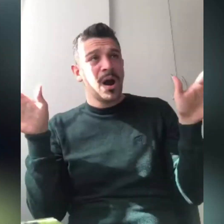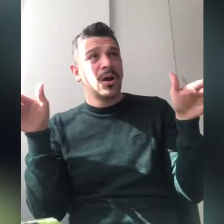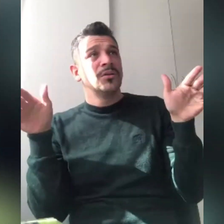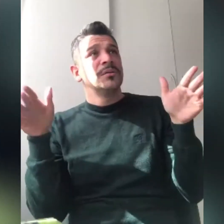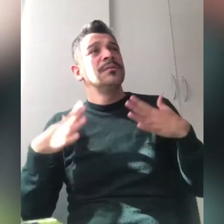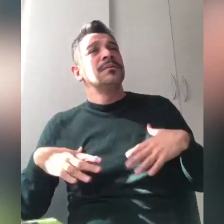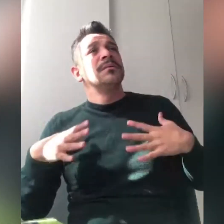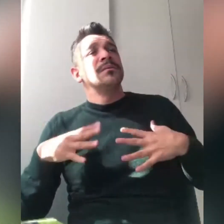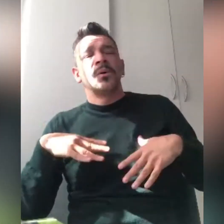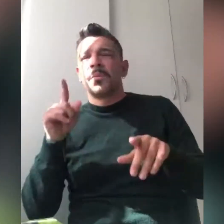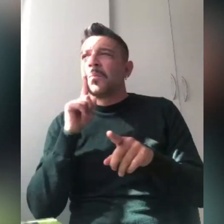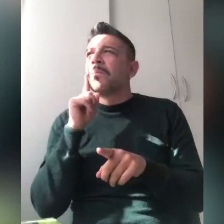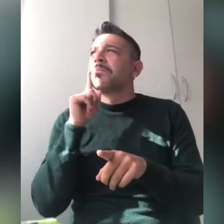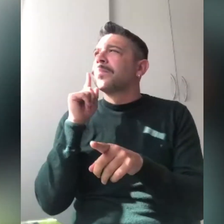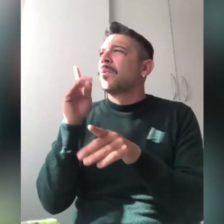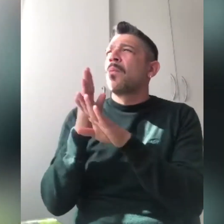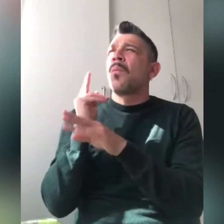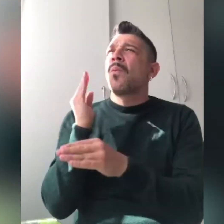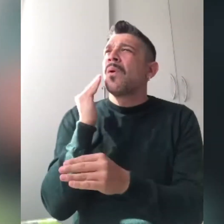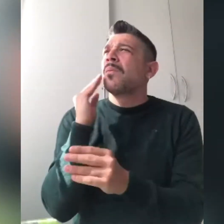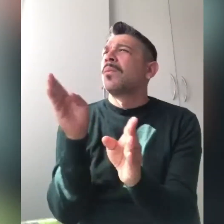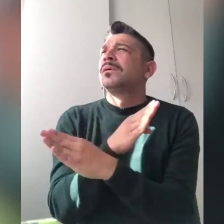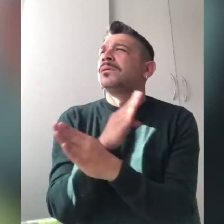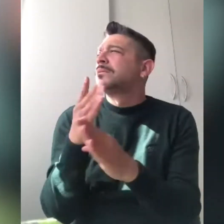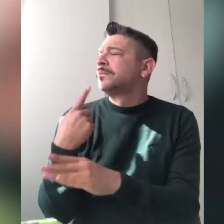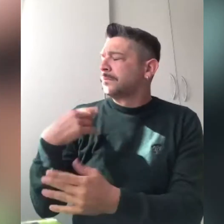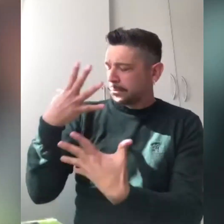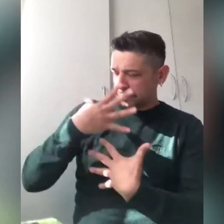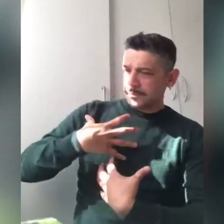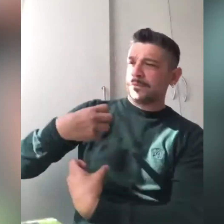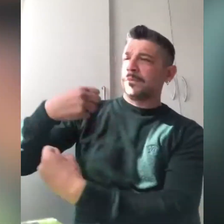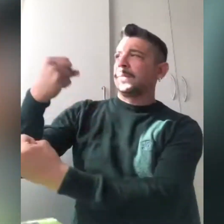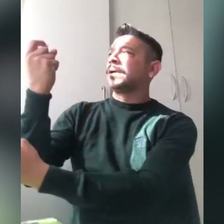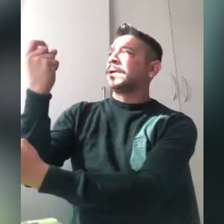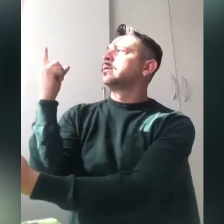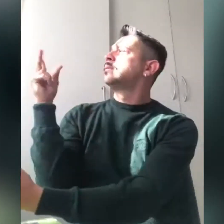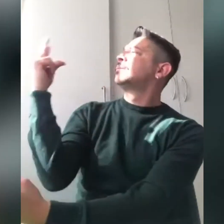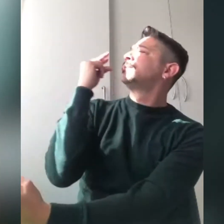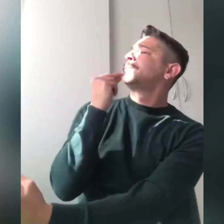da passante, mi porto via dicendomi